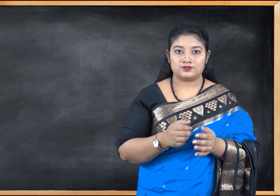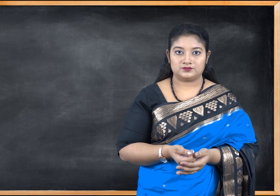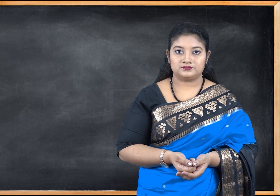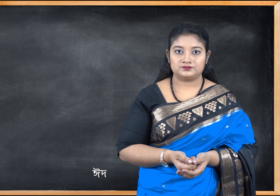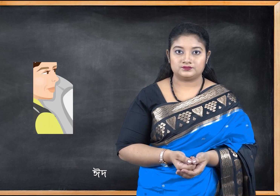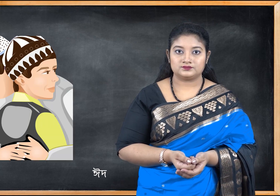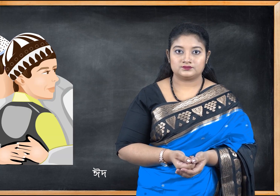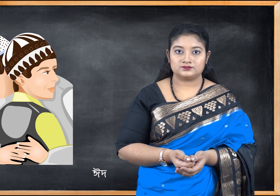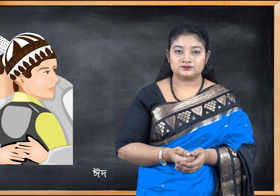ঈদ,